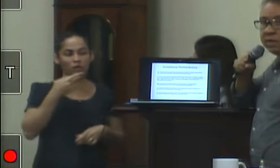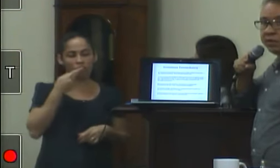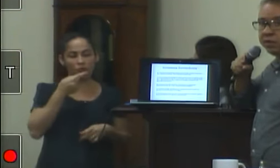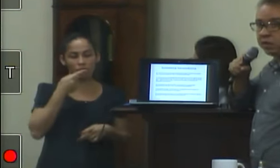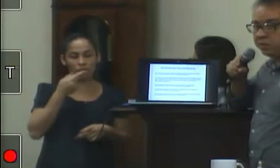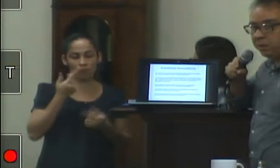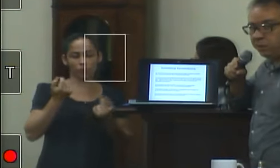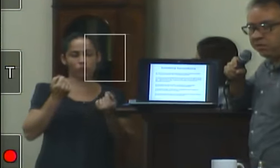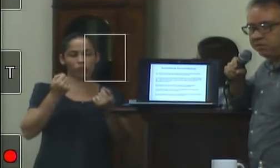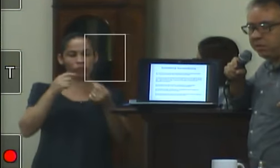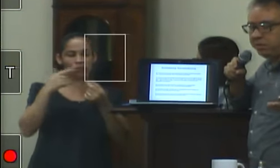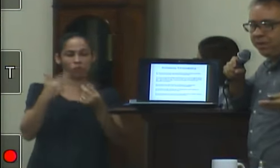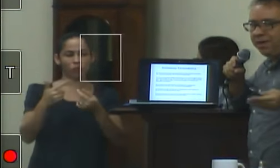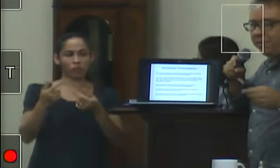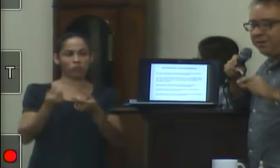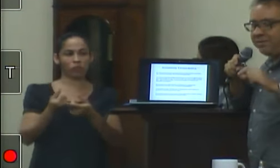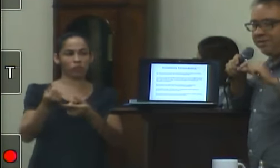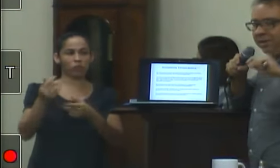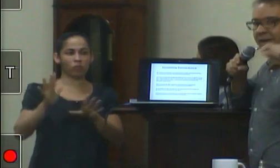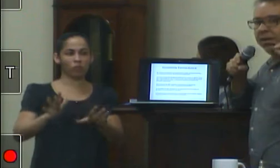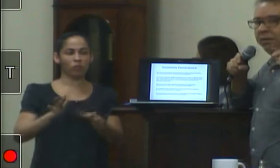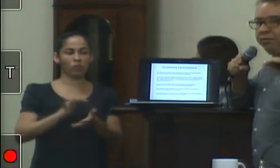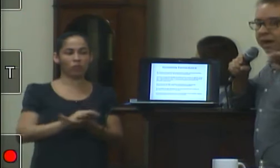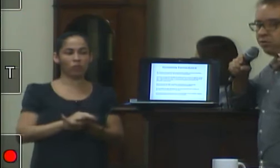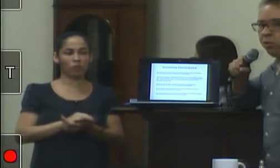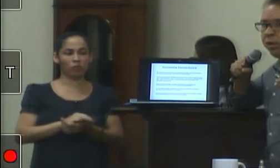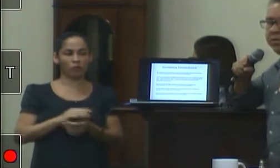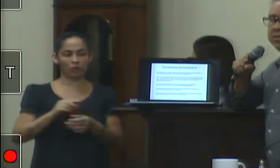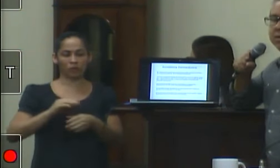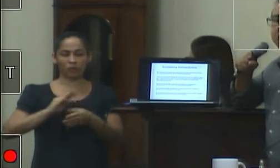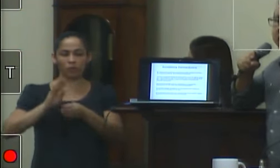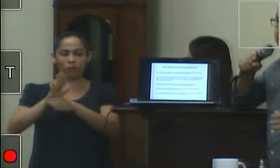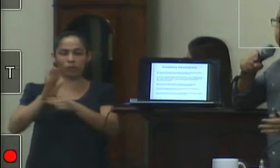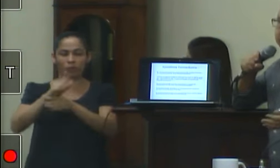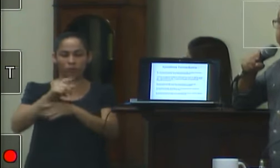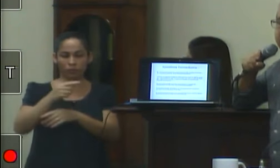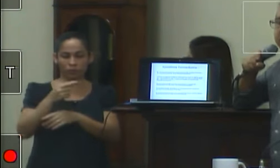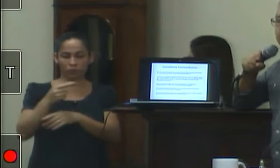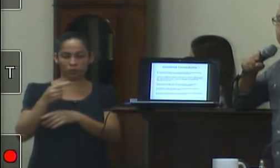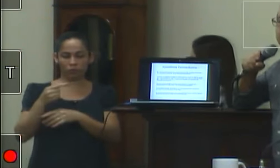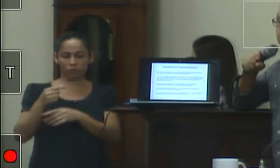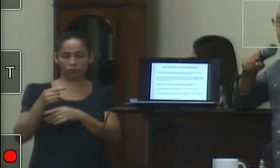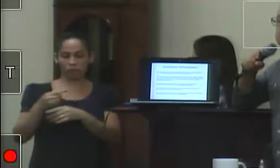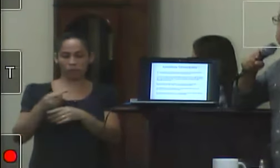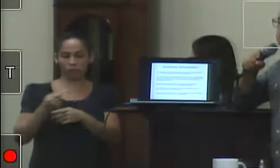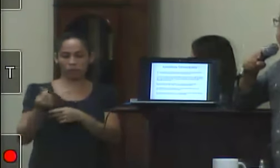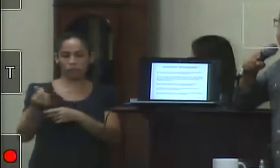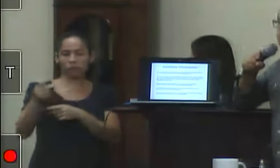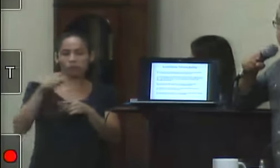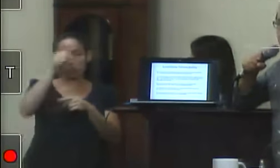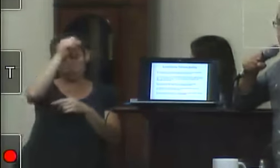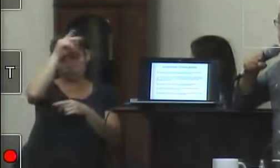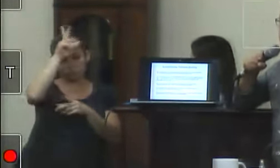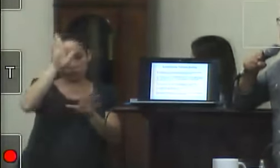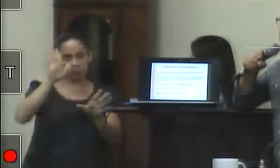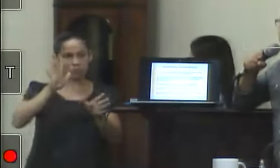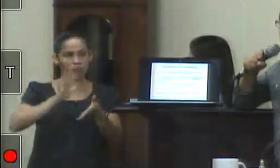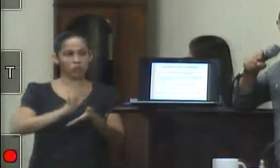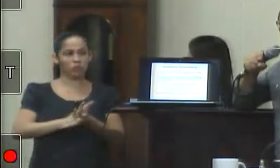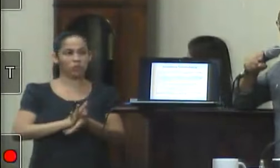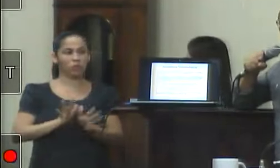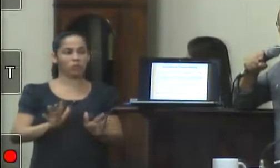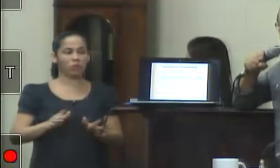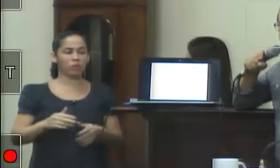ser transferidos para o município, mas, assim, em frações meio que insignificantes, né?